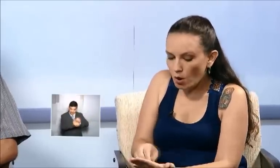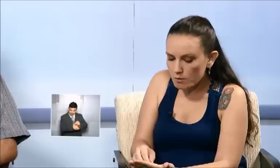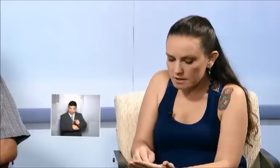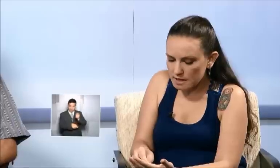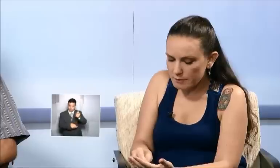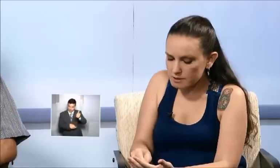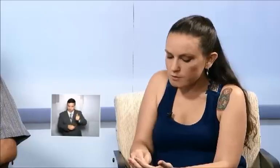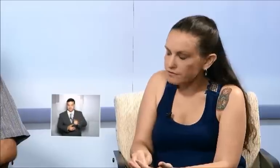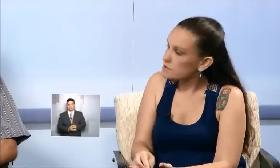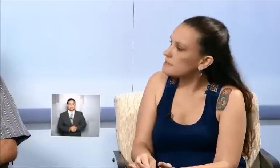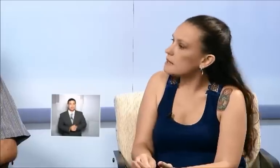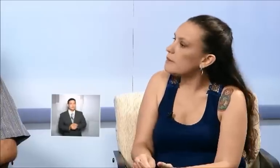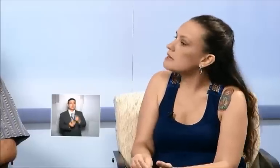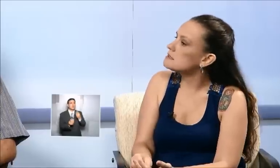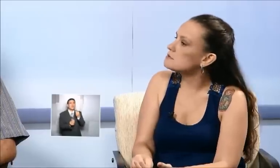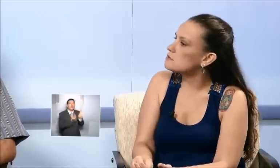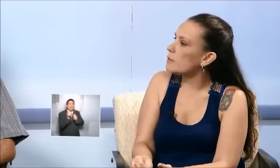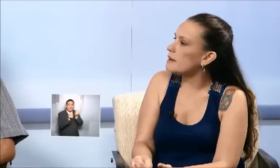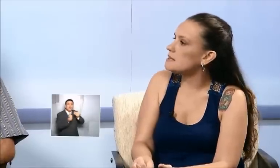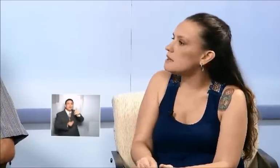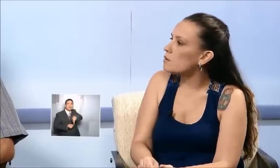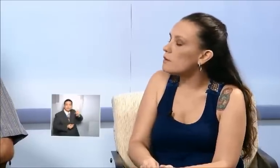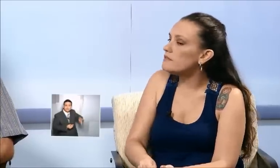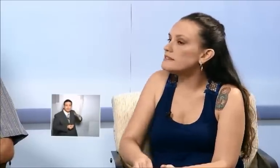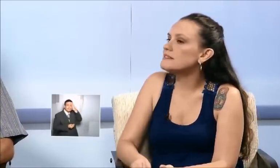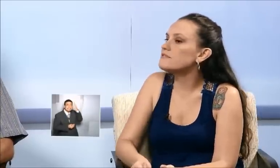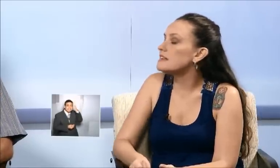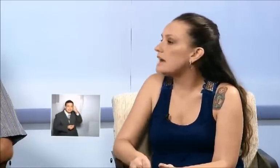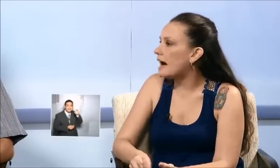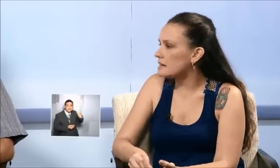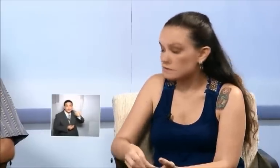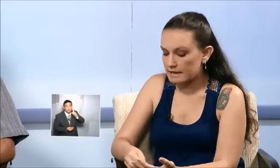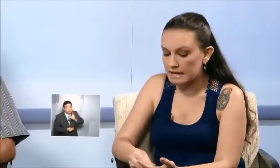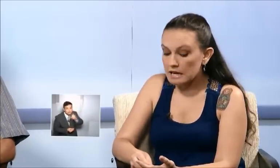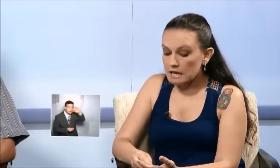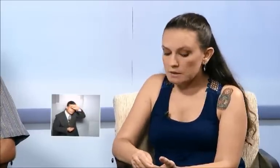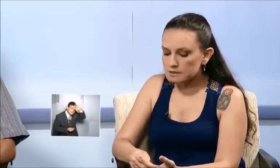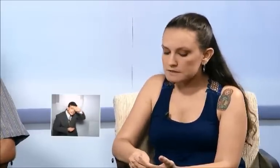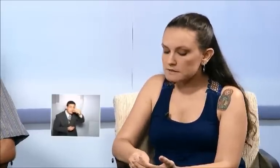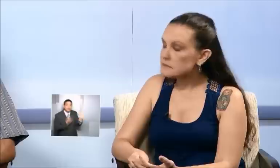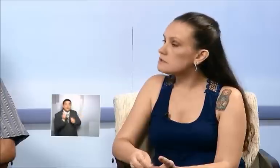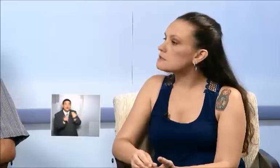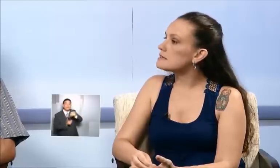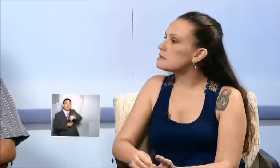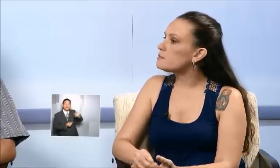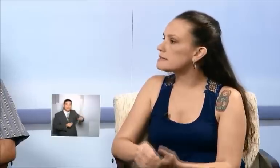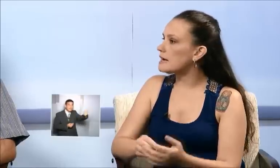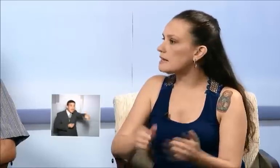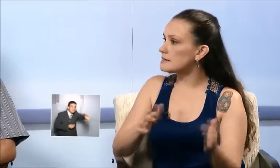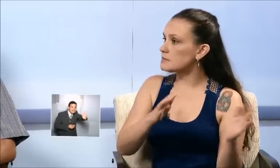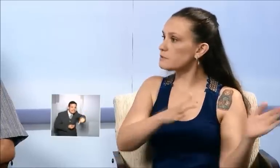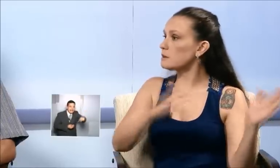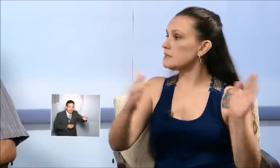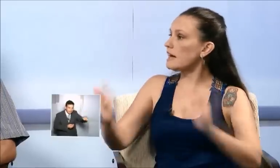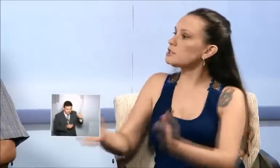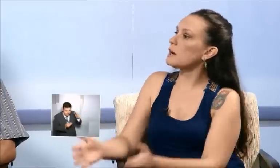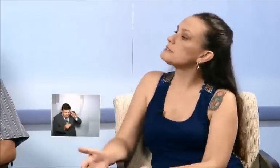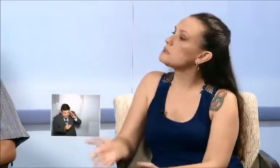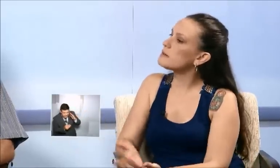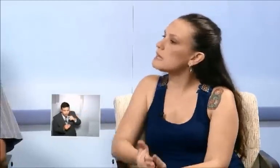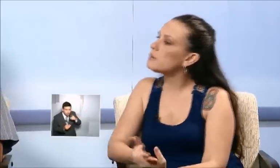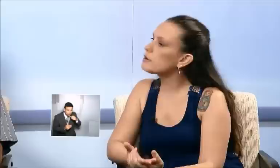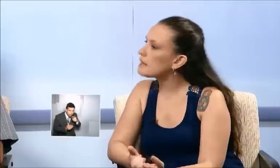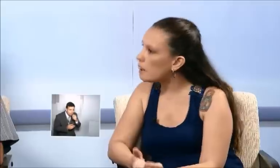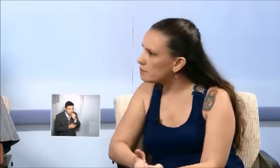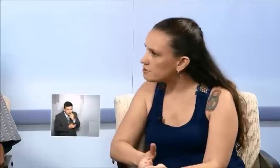falou como que de repente o professor vai saber que esse surdo aprendeu, como ele vai ser avaliado, né? E muitas vezes isso está sendo passado, essa responsabilidade acaba